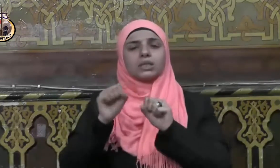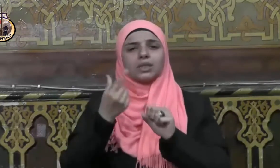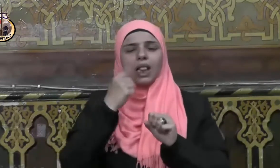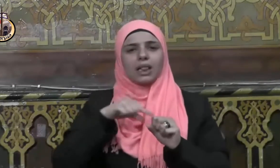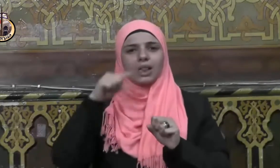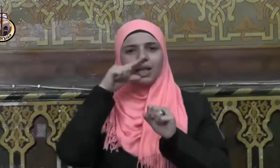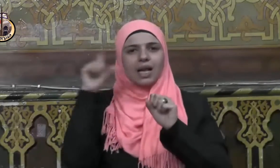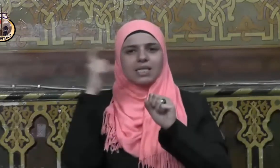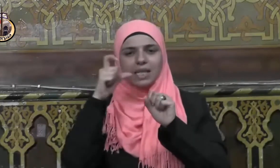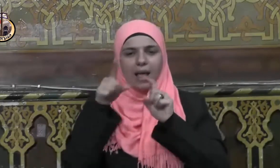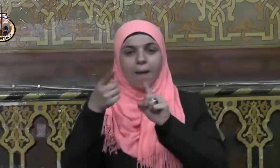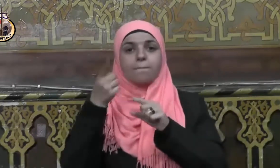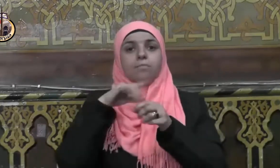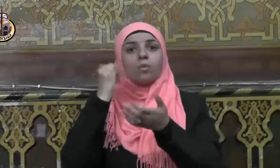درع الأمة وسيفها،